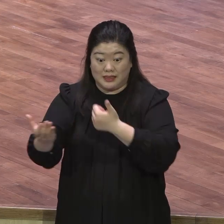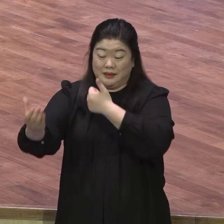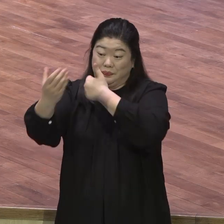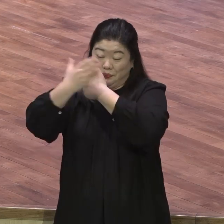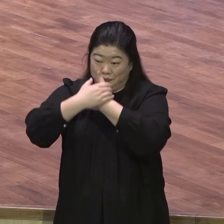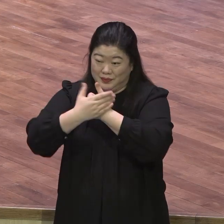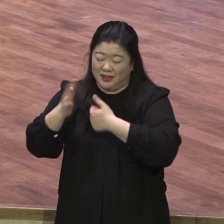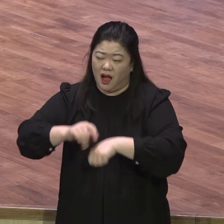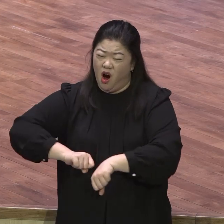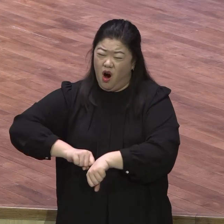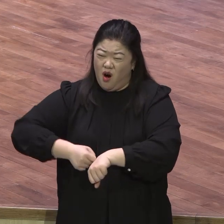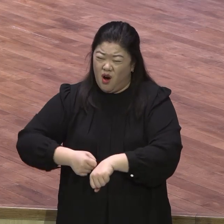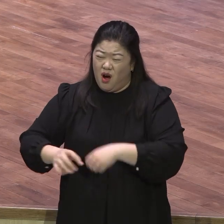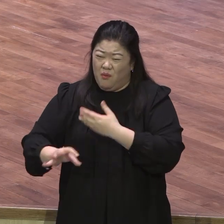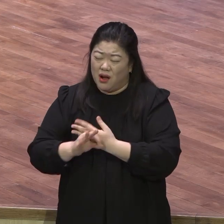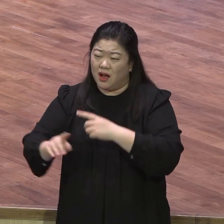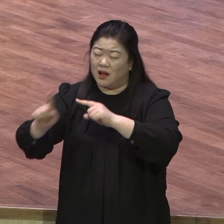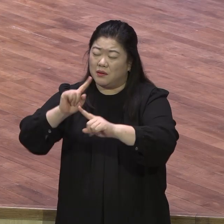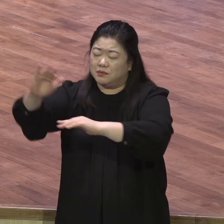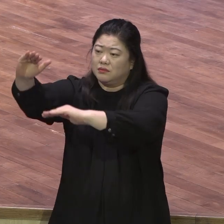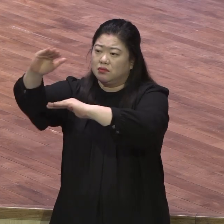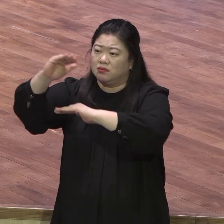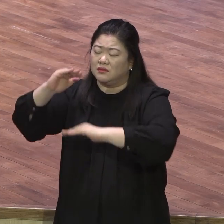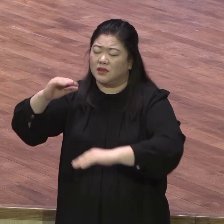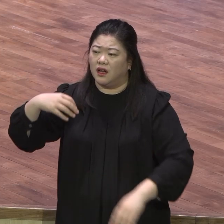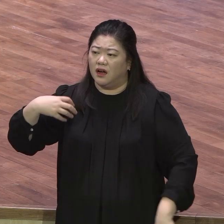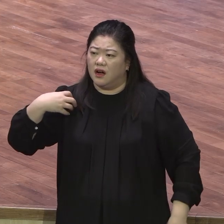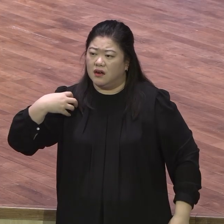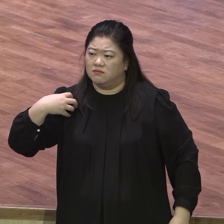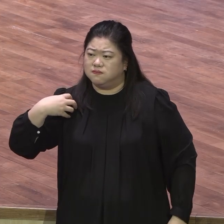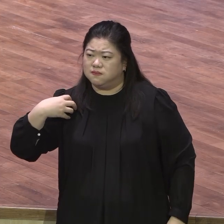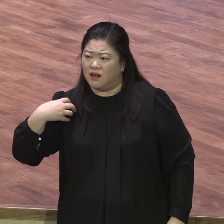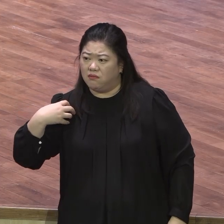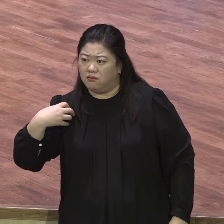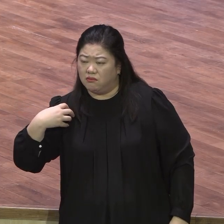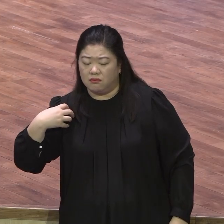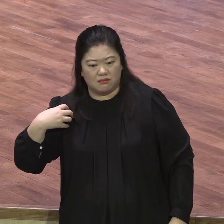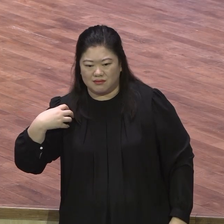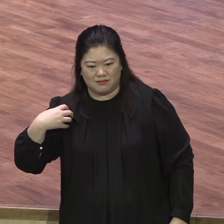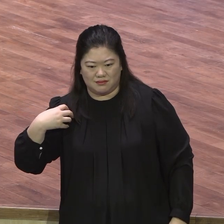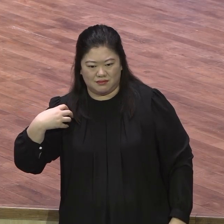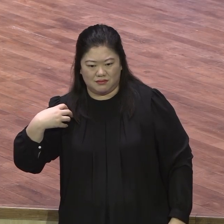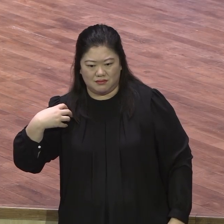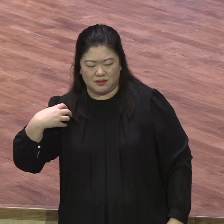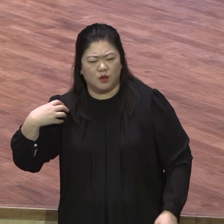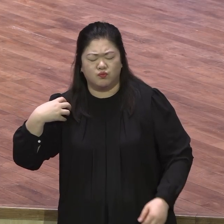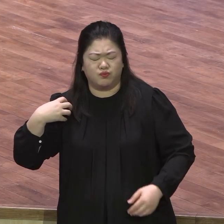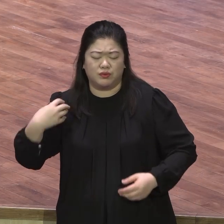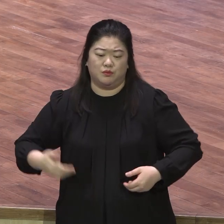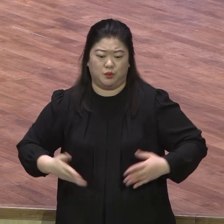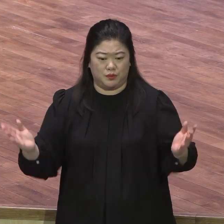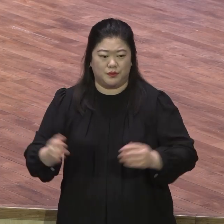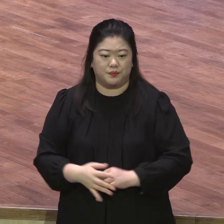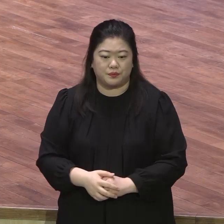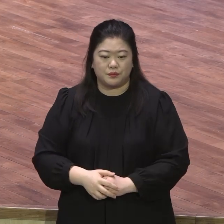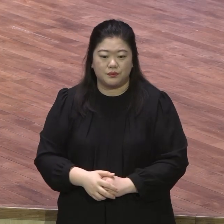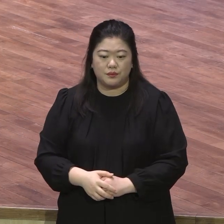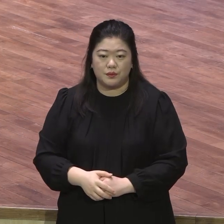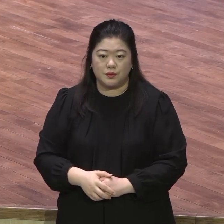하나님의 말씀대로 따른다 이것은요 이런 개념이 절대 아닙니다 하나님의 말씀 따라서 순종해야 한다는 것은 하나님의